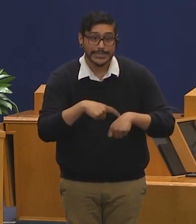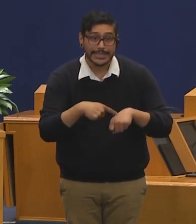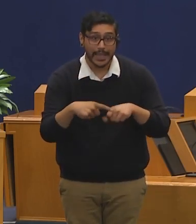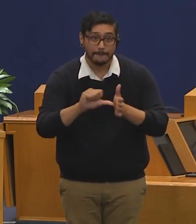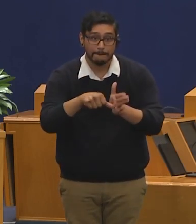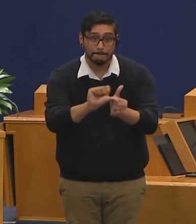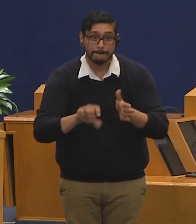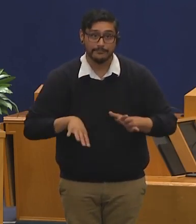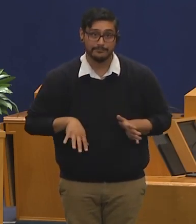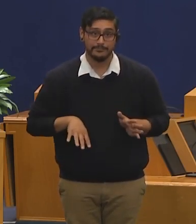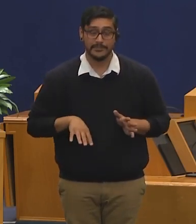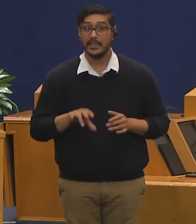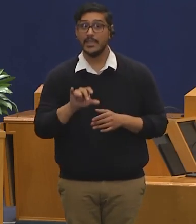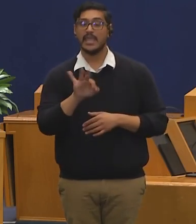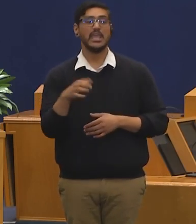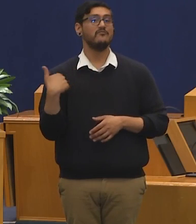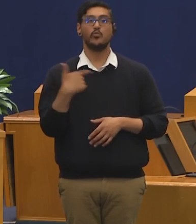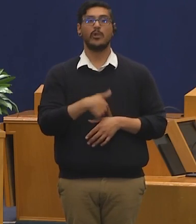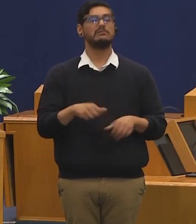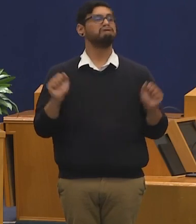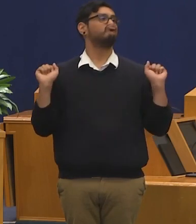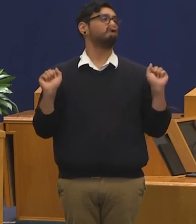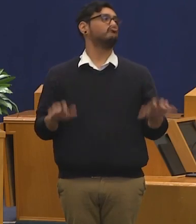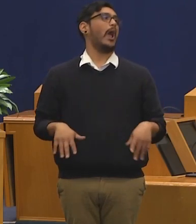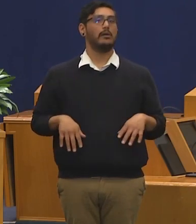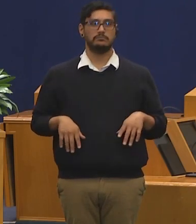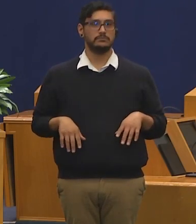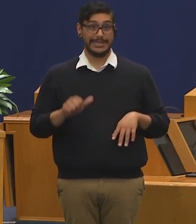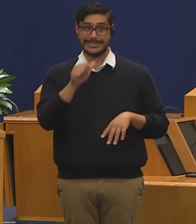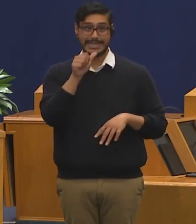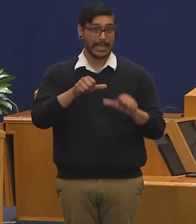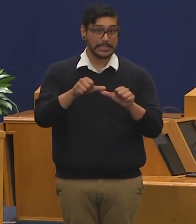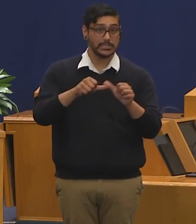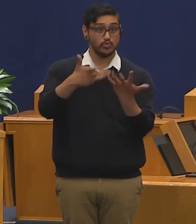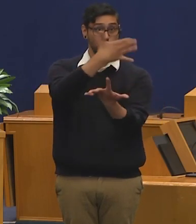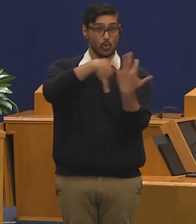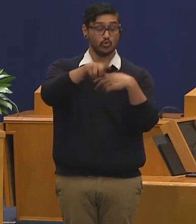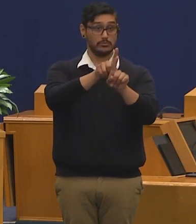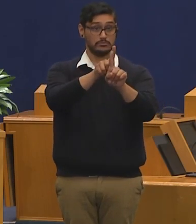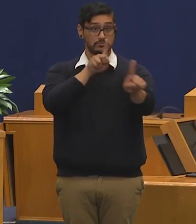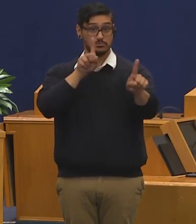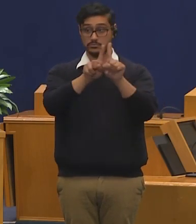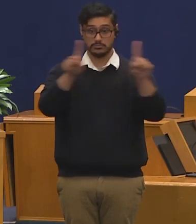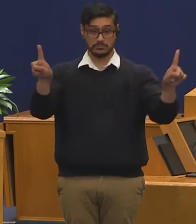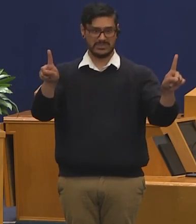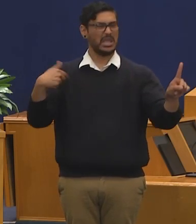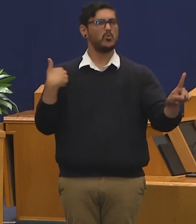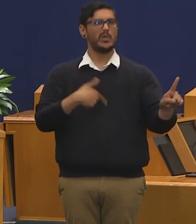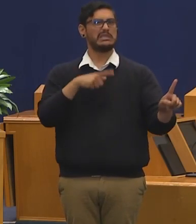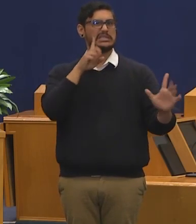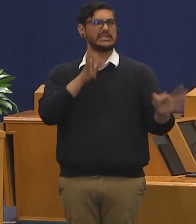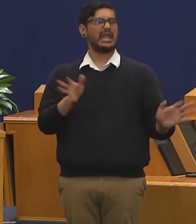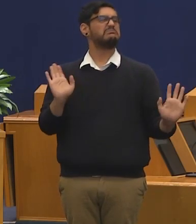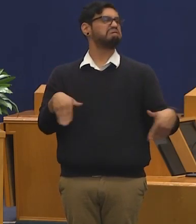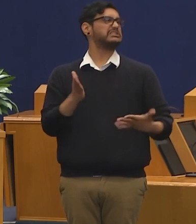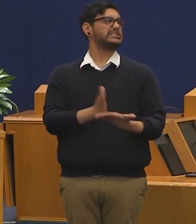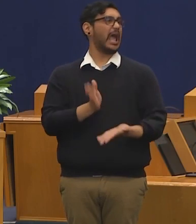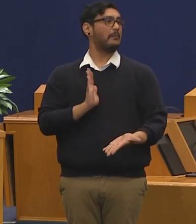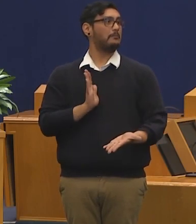no mantenemos la separación física, casi todos los residentes